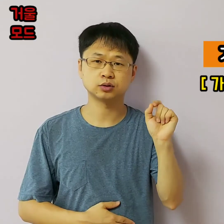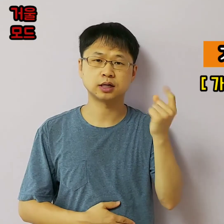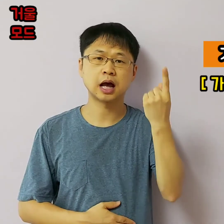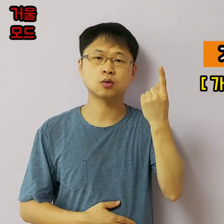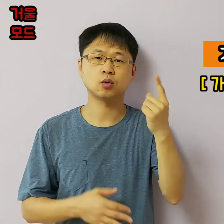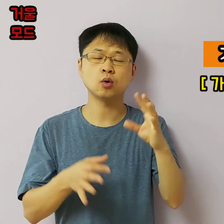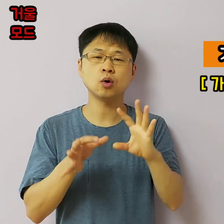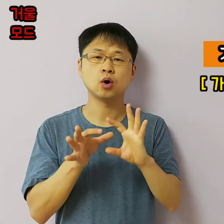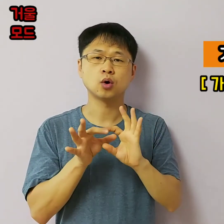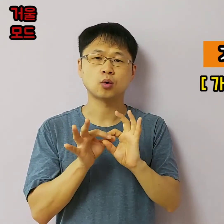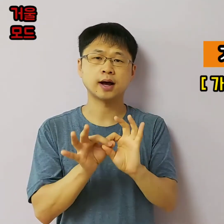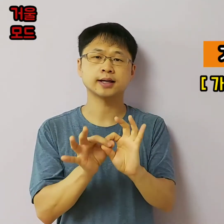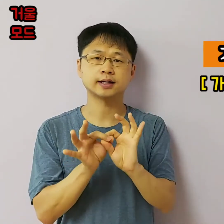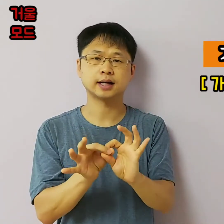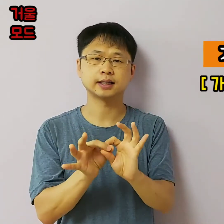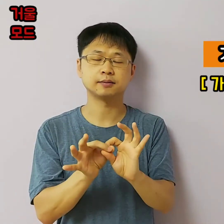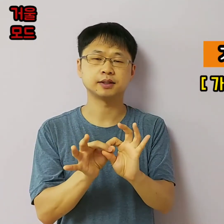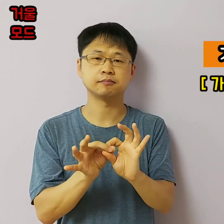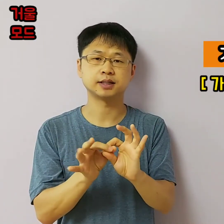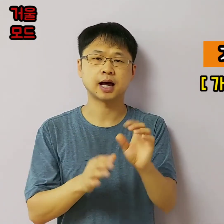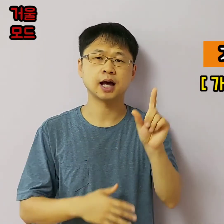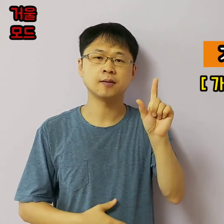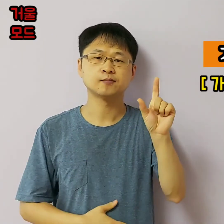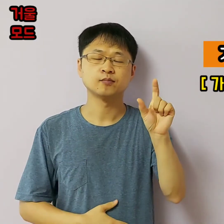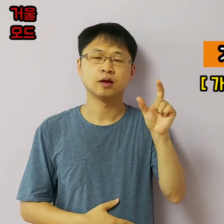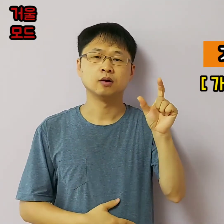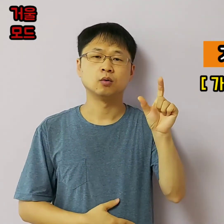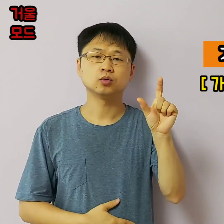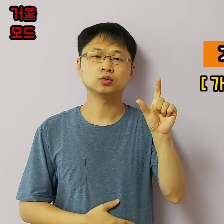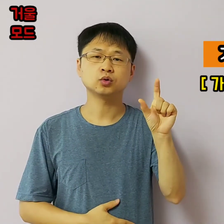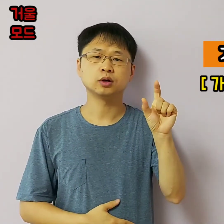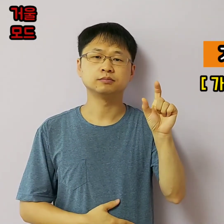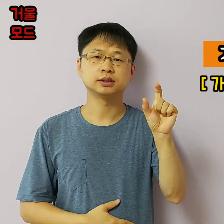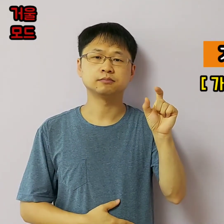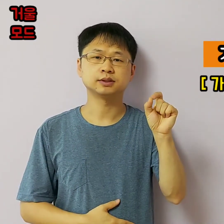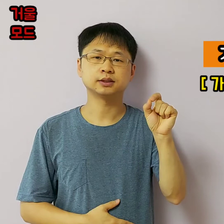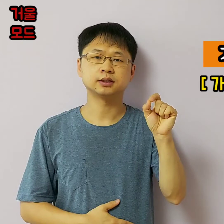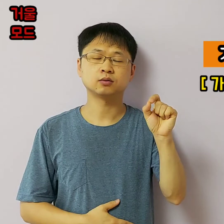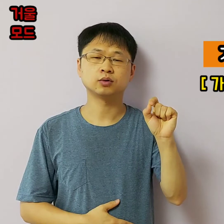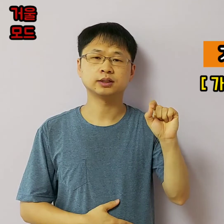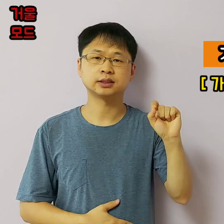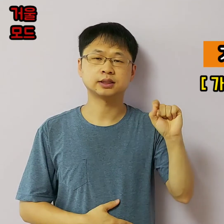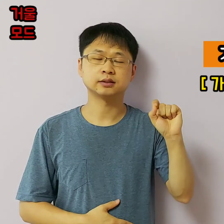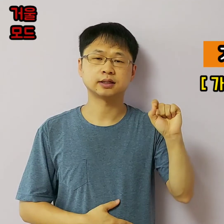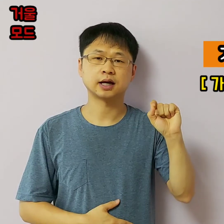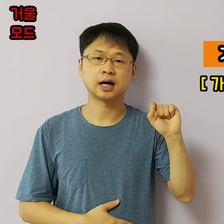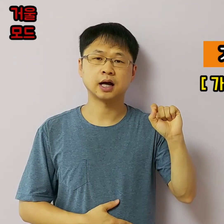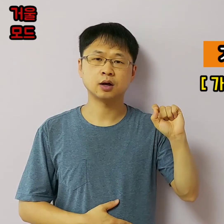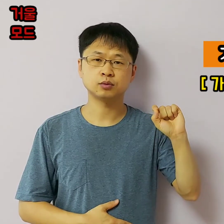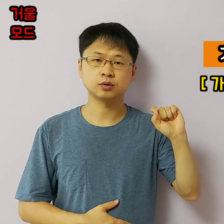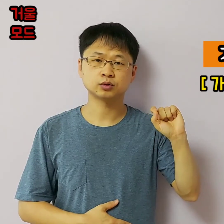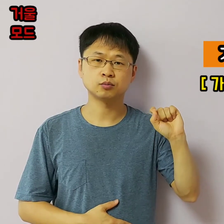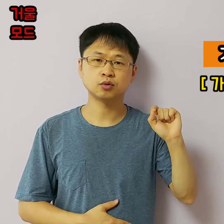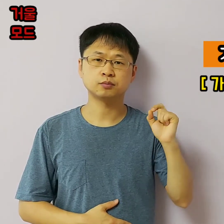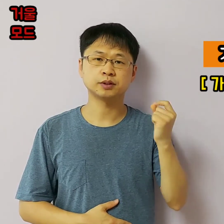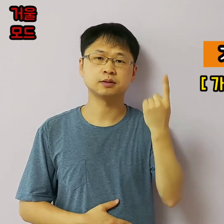수어를 하고 관계를 나타내면 됩니다. 오른손 엄지검지를 고리 쥐었다가 위로 손목을